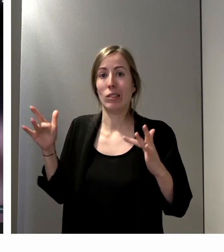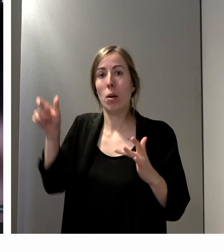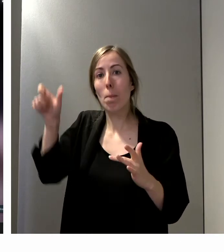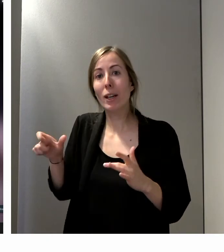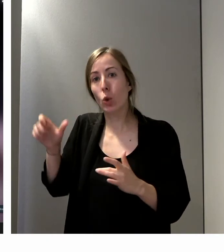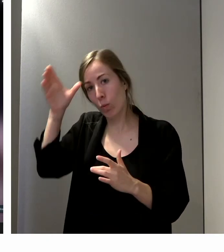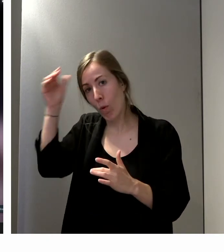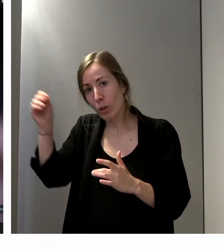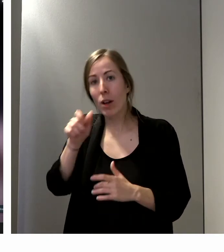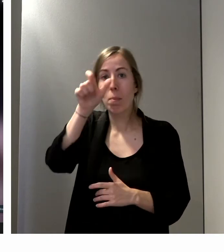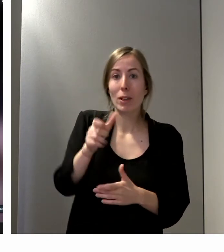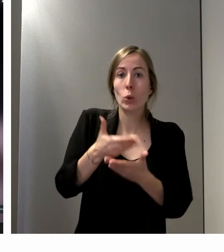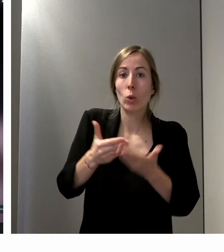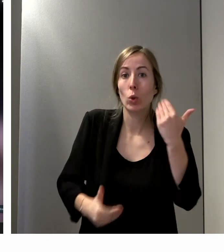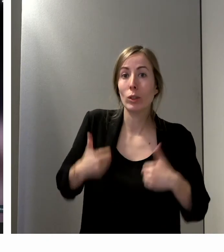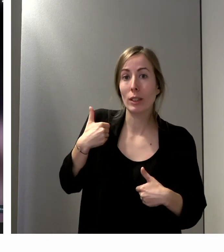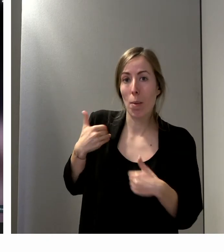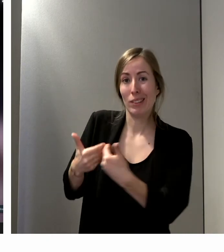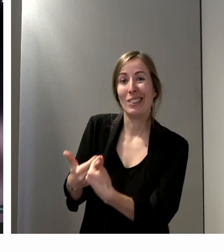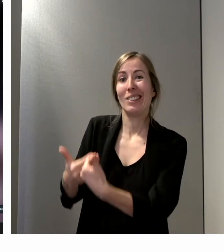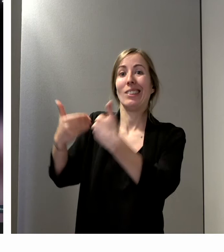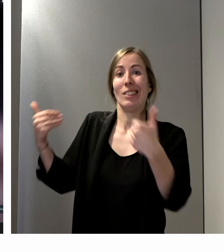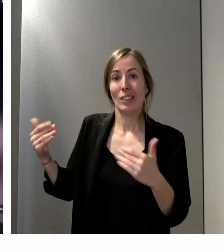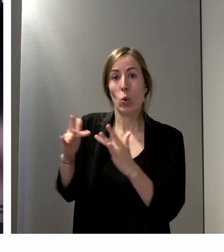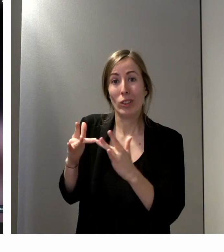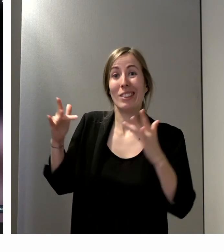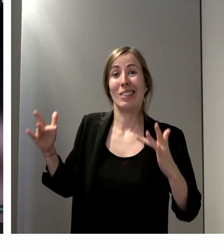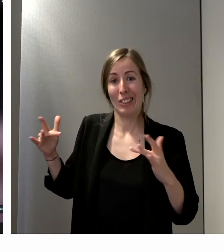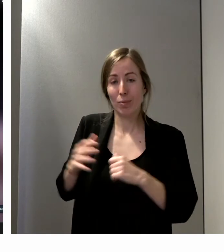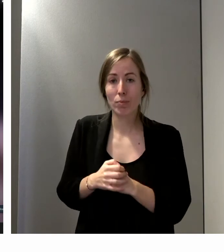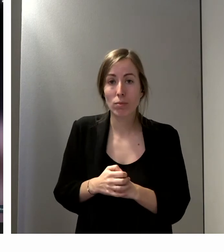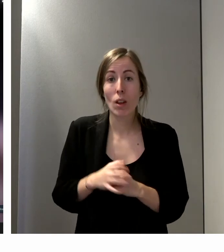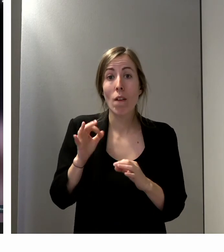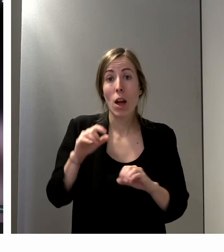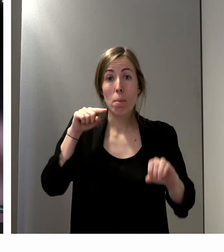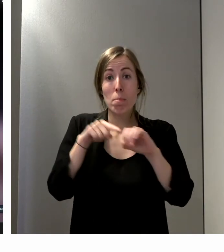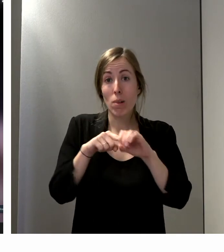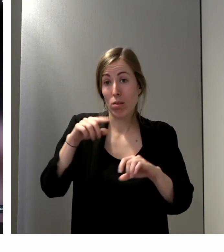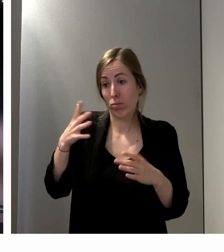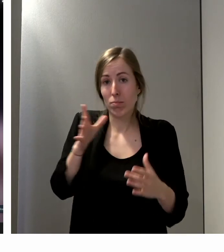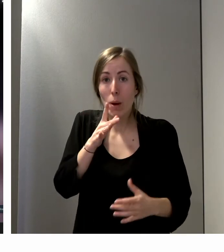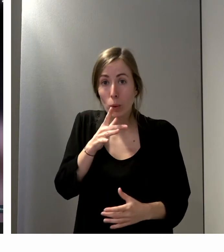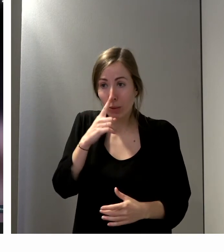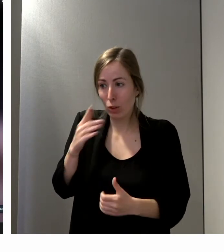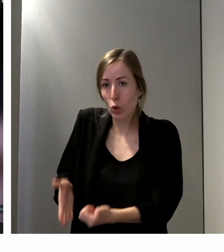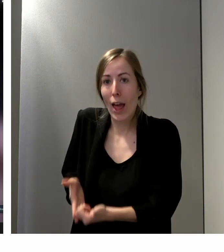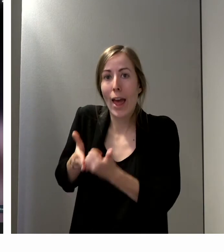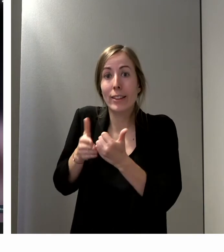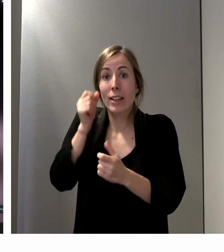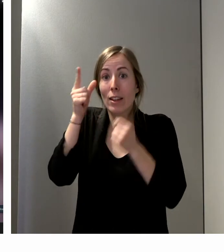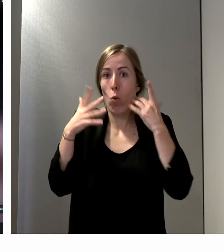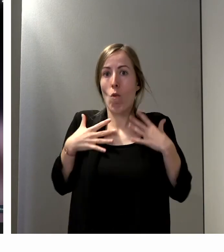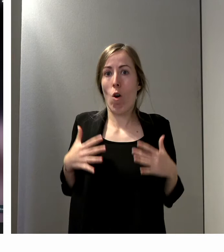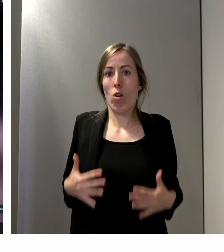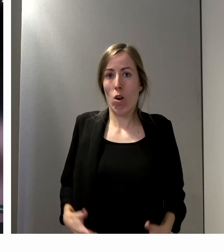la personne en situation de handicap et l'assistant. Il n'y a pas de pénétration possible. C'est vraiment une aide à la découverte de son corps, à